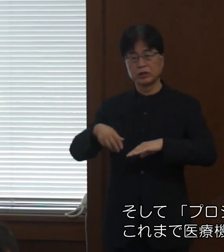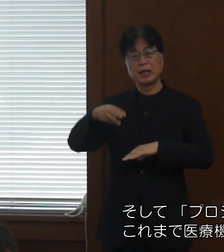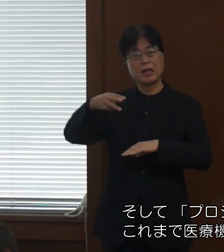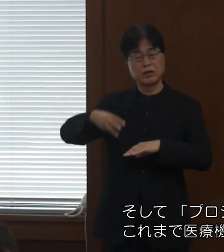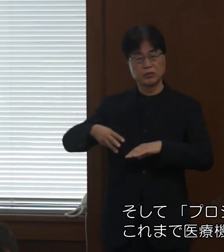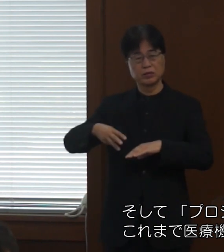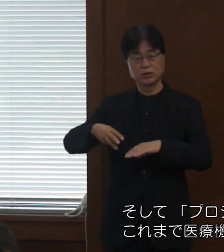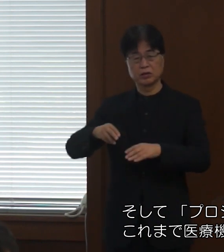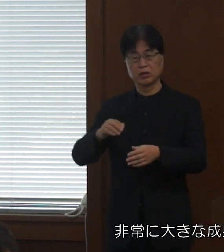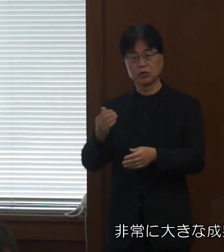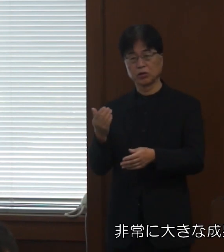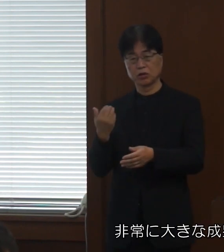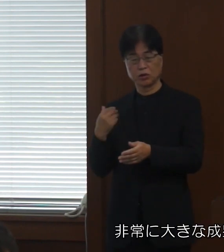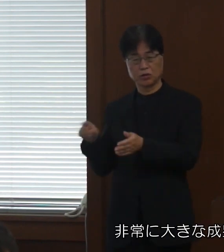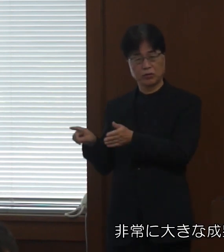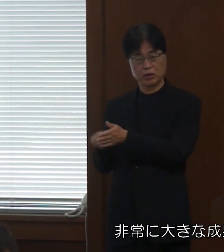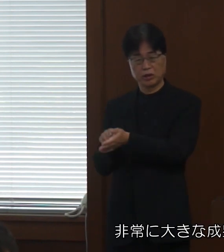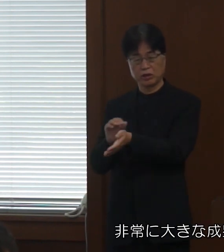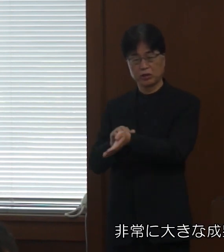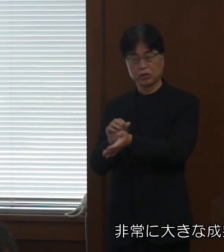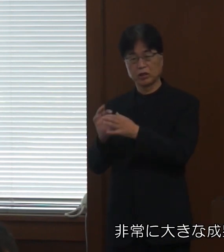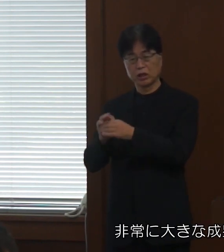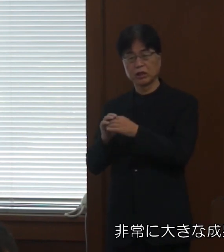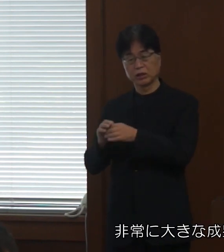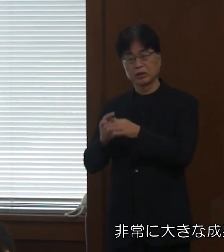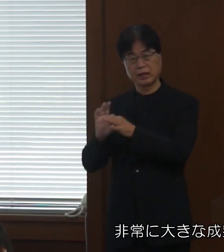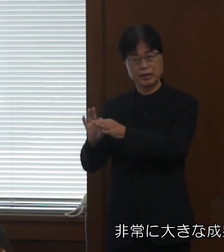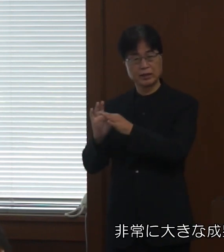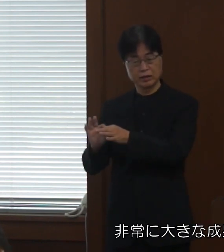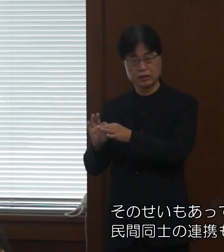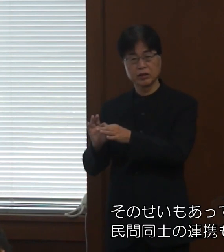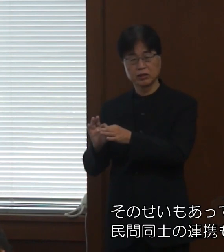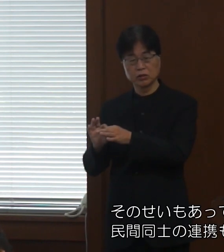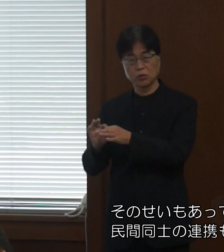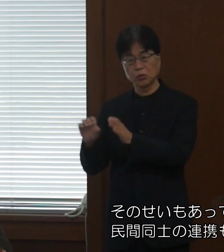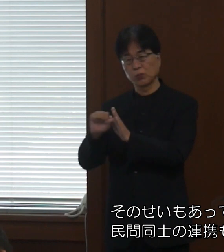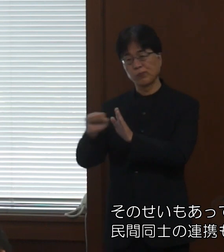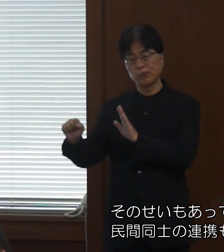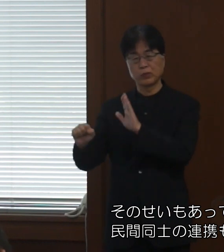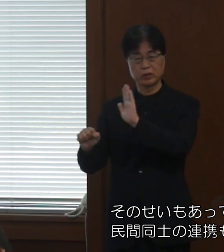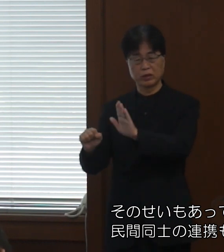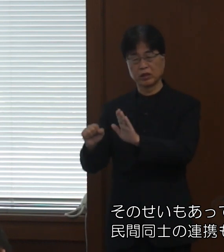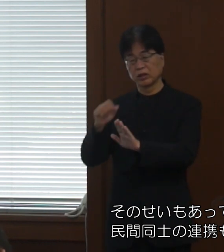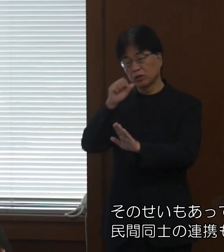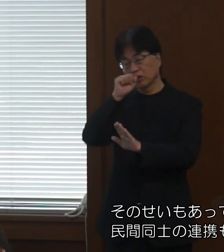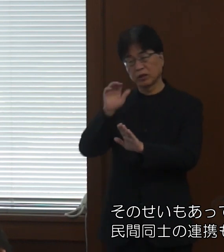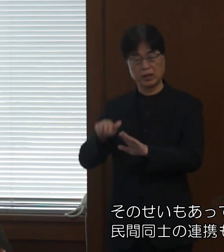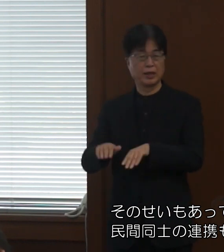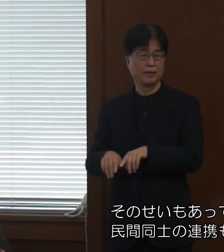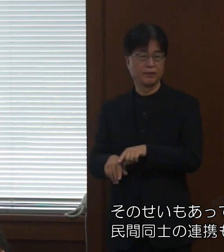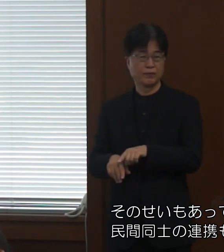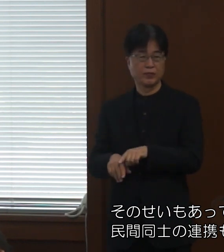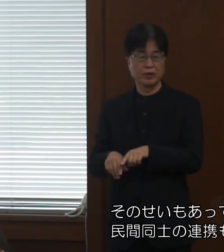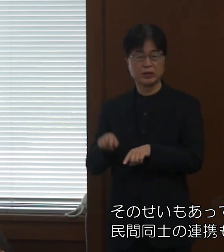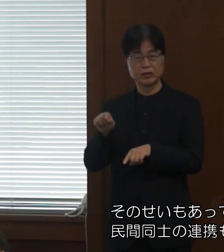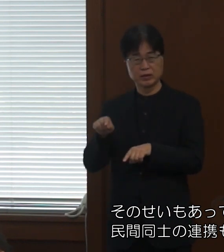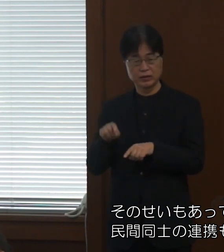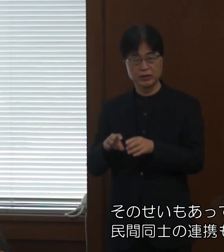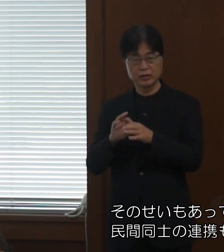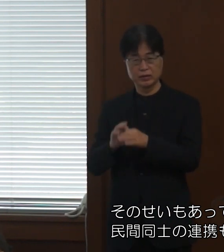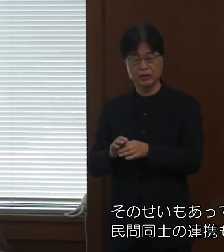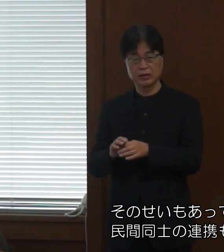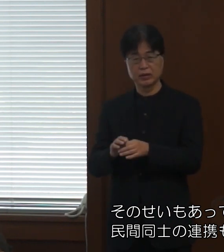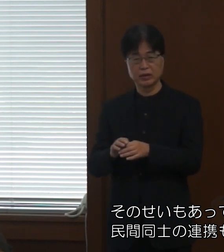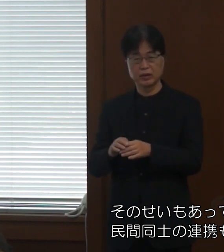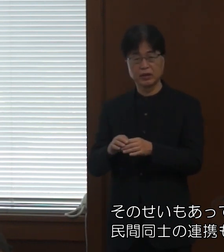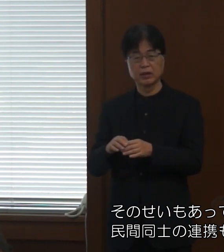まで医療機関と連携しながら非常に大きな成果を上げてまいりましたそのせいもあって非常にあの習熟した民間